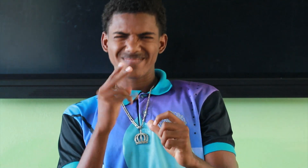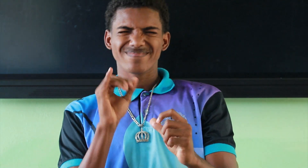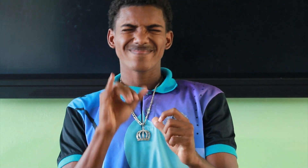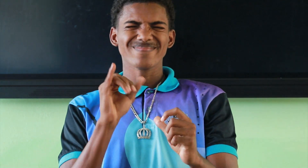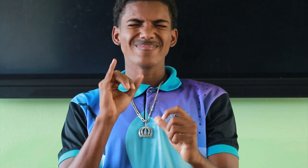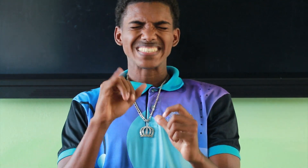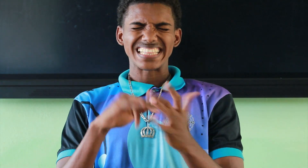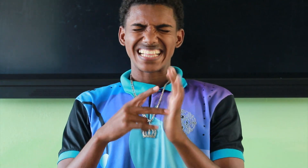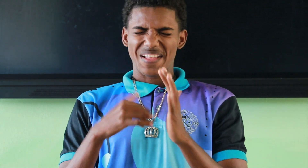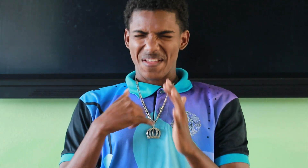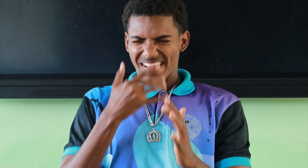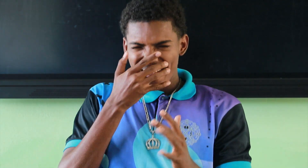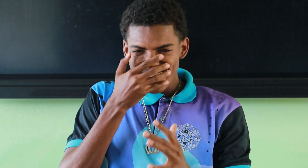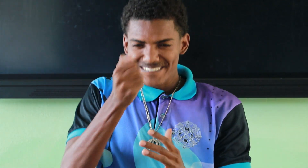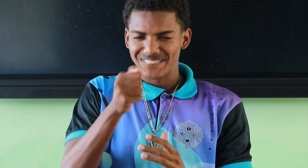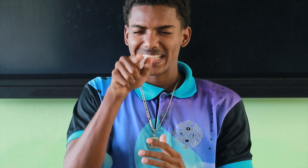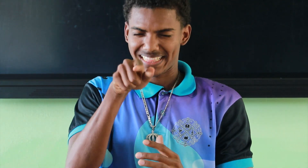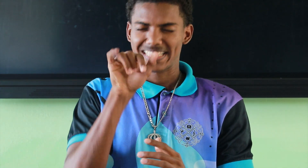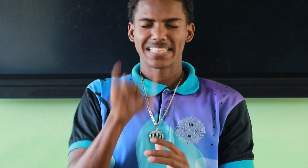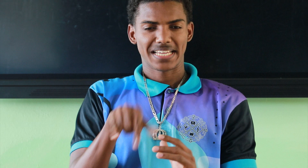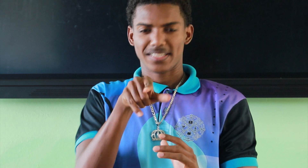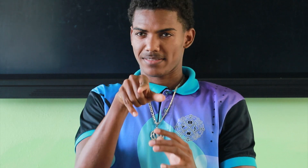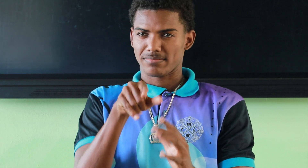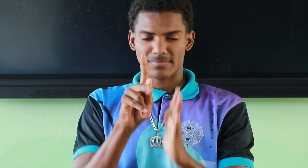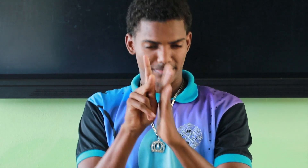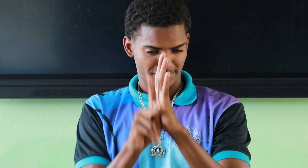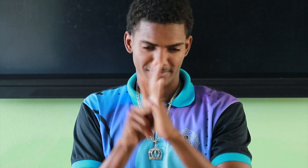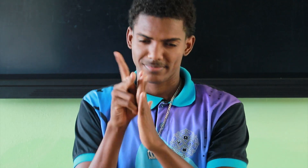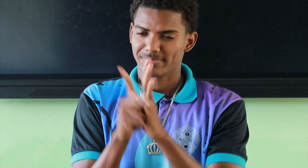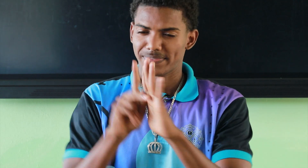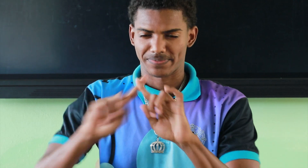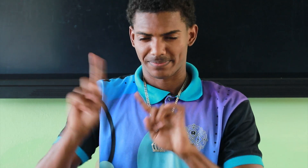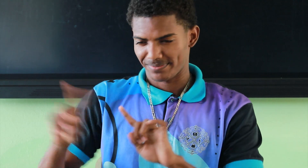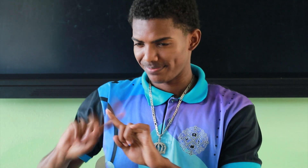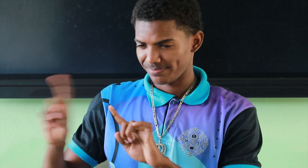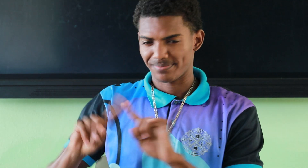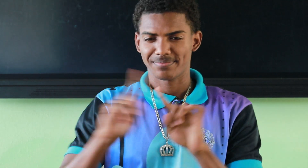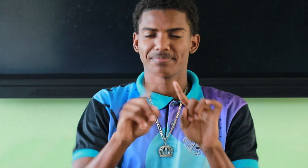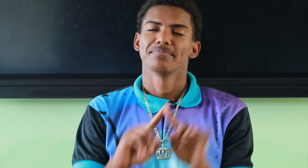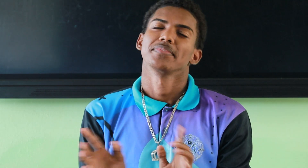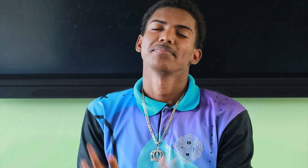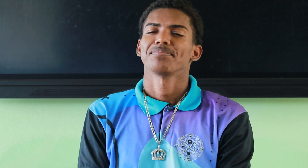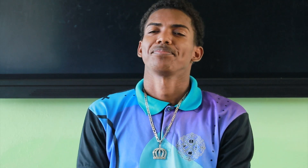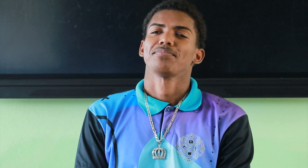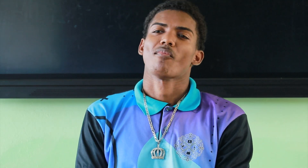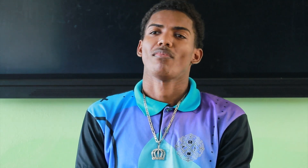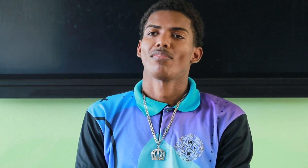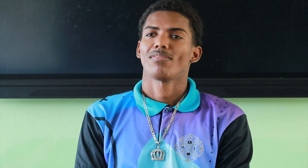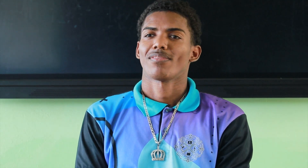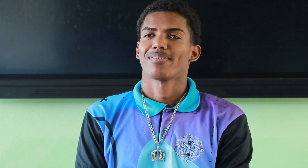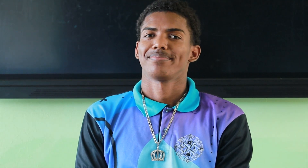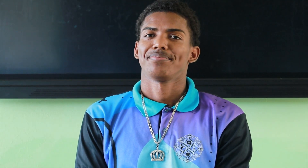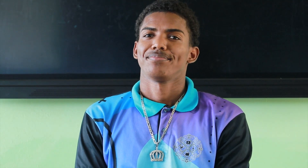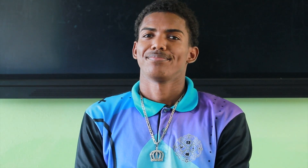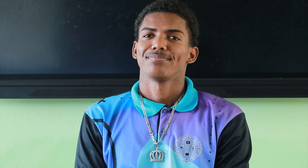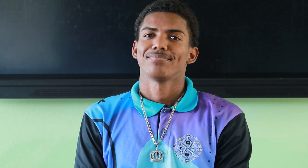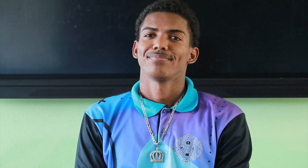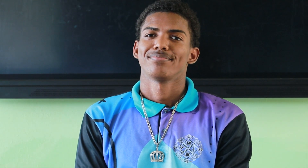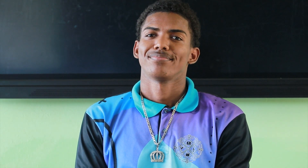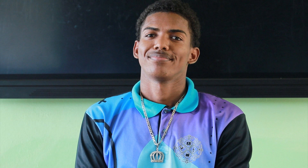y hacerme una idea de cómo iba a ser la obra que yo, o qué era el mensaje que la persona quiere. Pero luego, poco a poco,